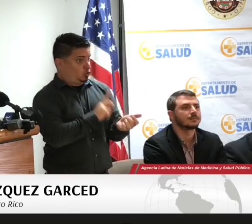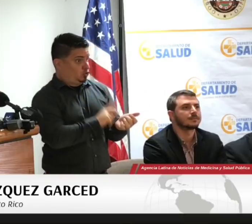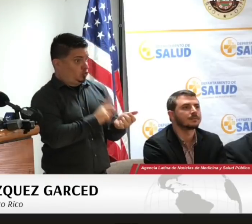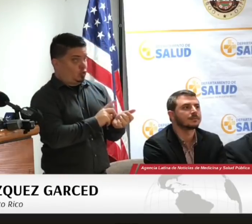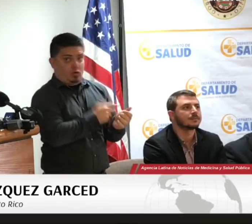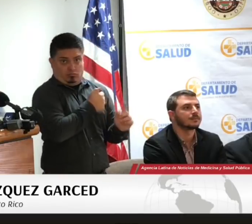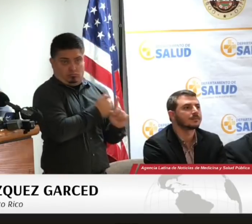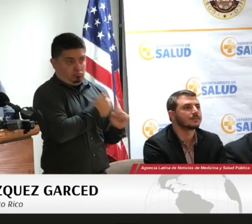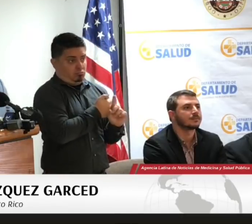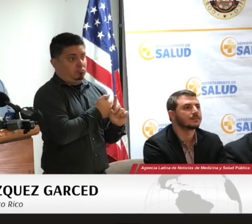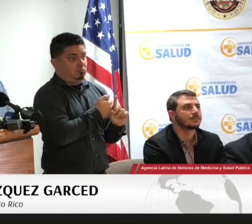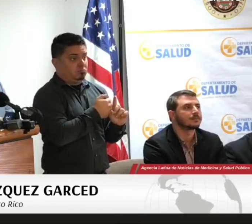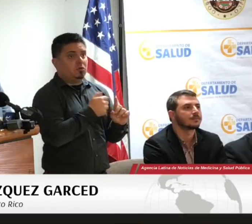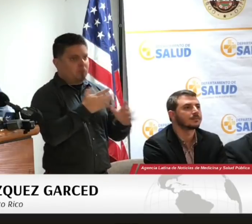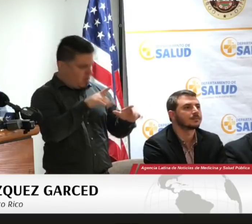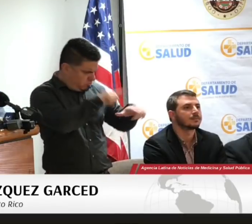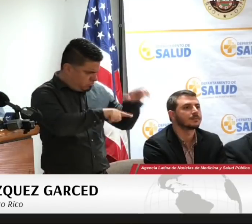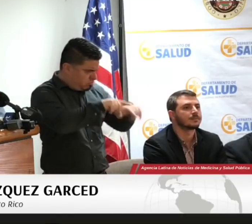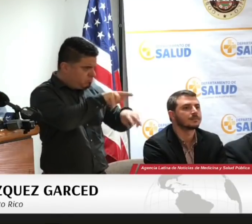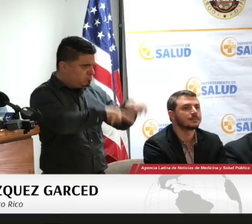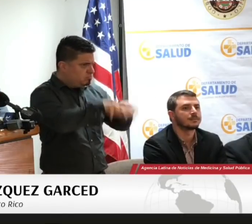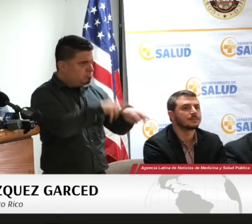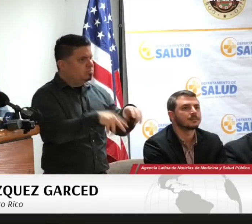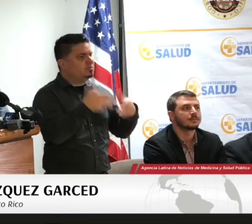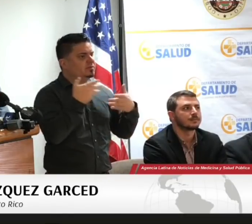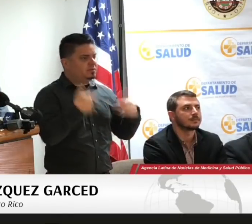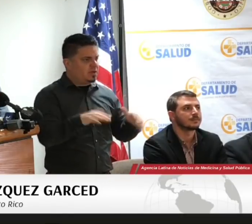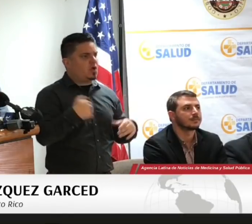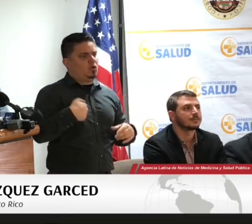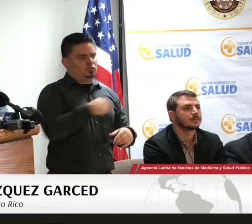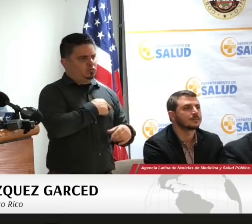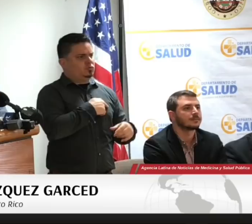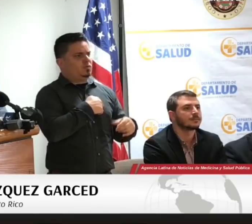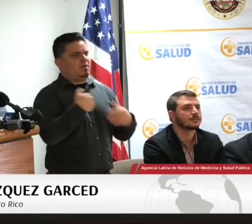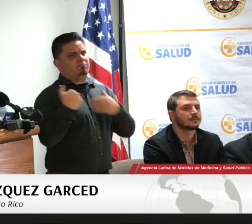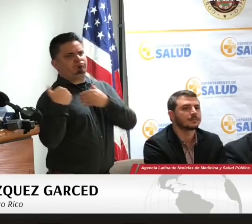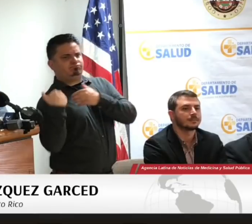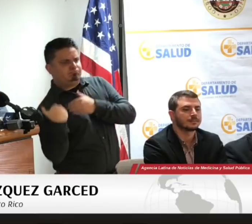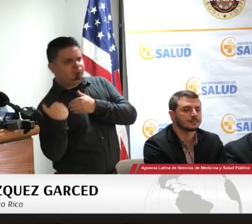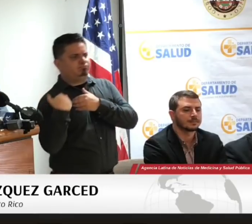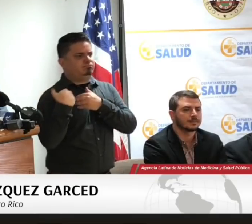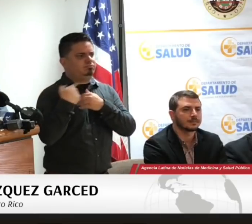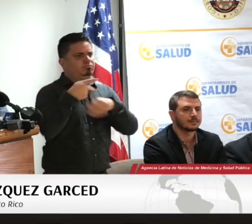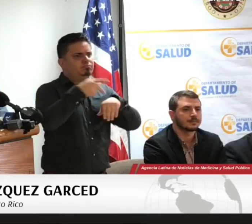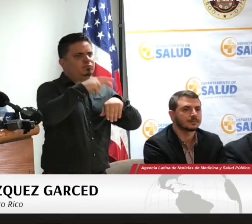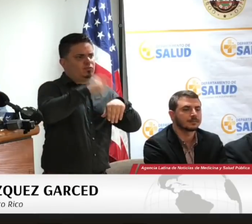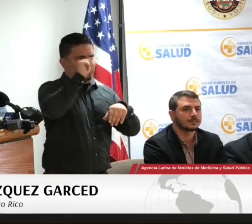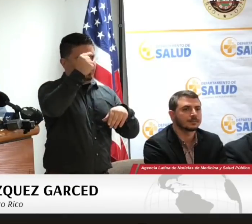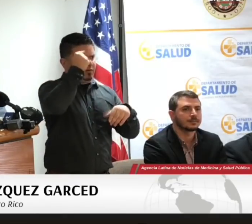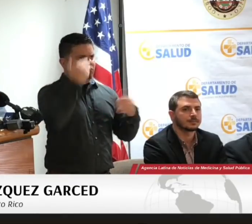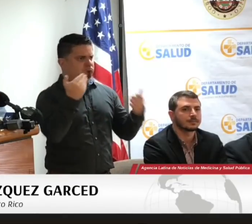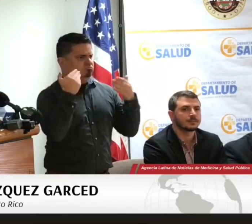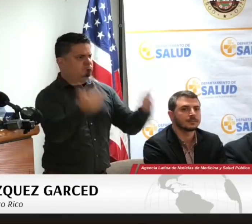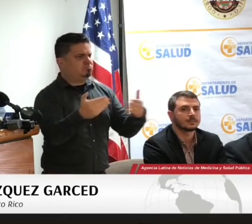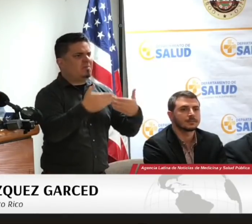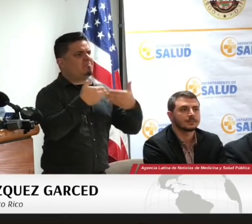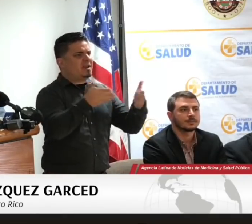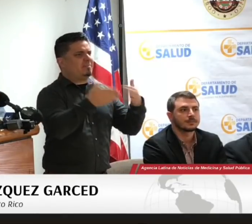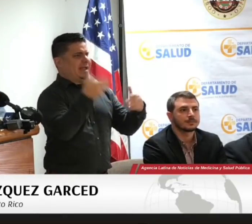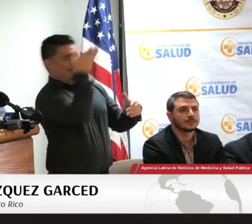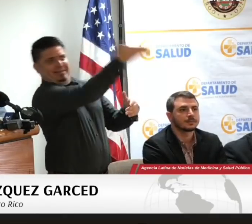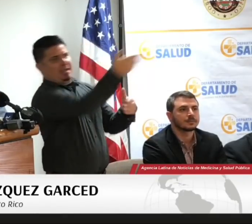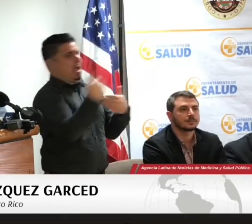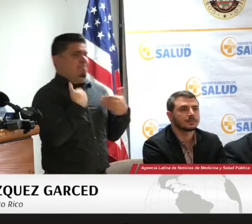laboratorio. O sea que esas gestiones, responsablemente, el gobierno de Puerto Rico las hizo. El de Panamá, pues no le podríamos hablar sobre eso.